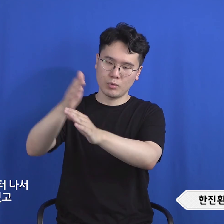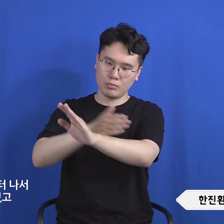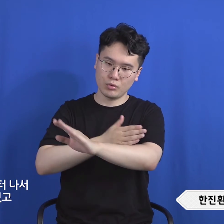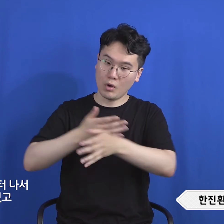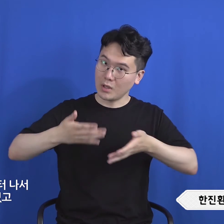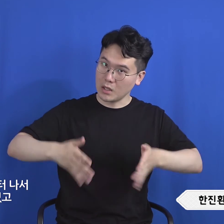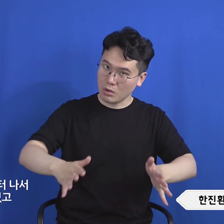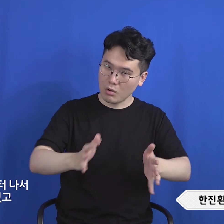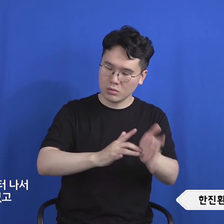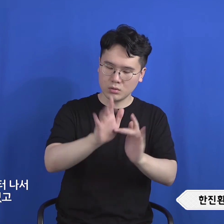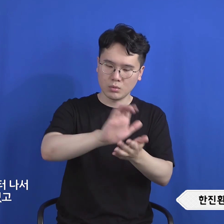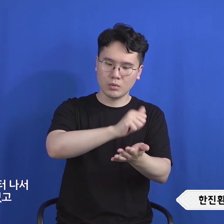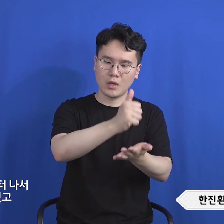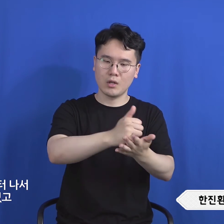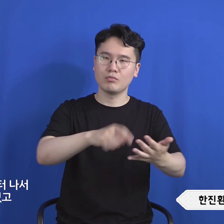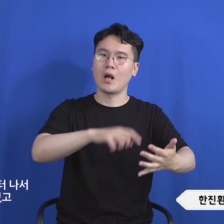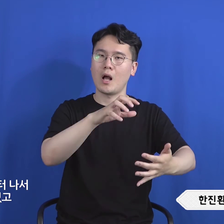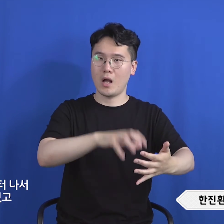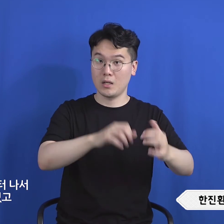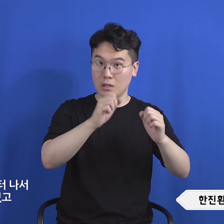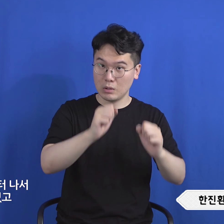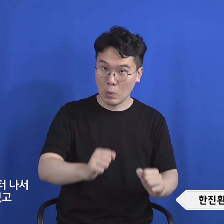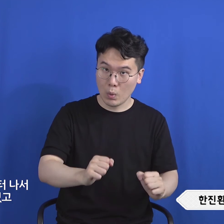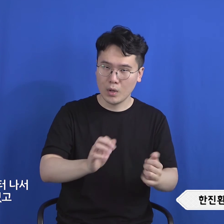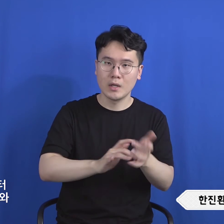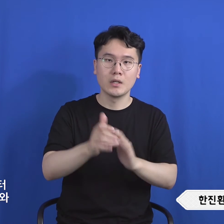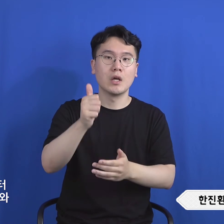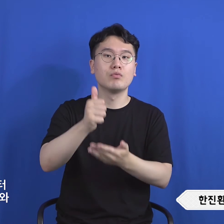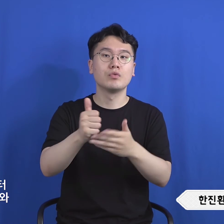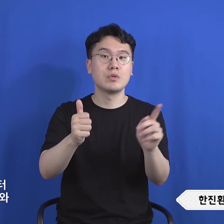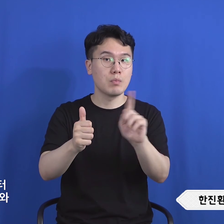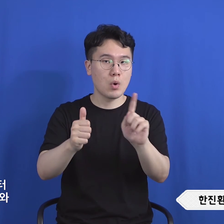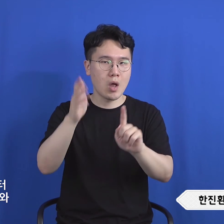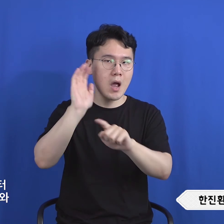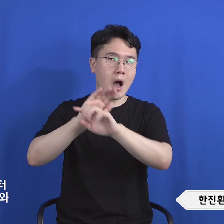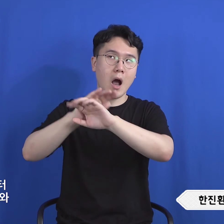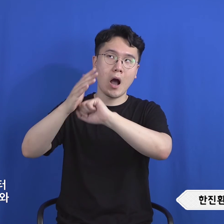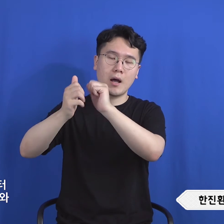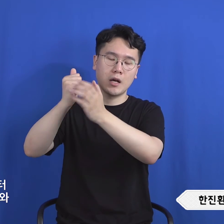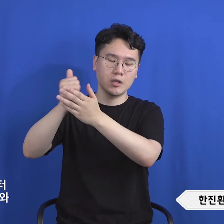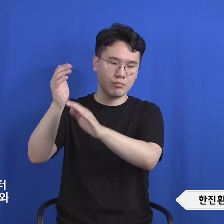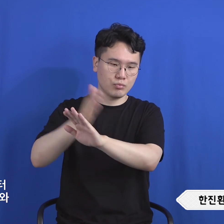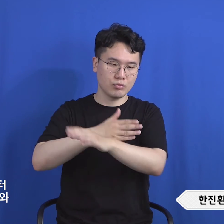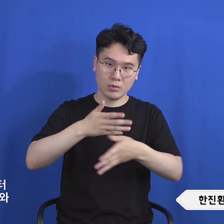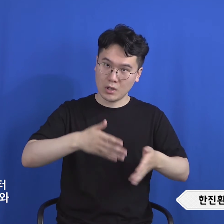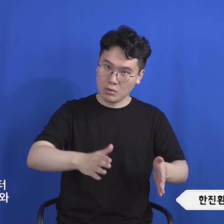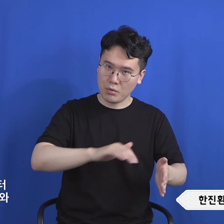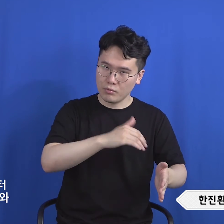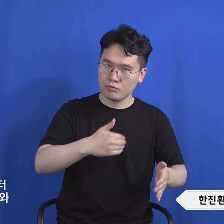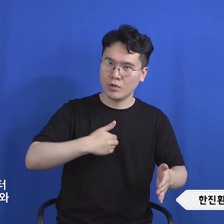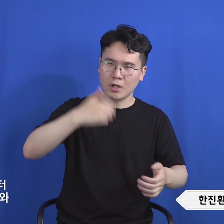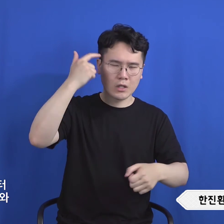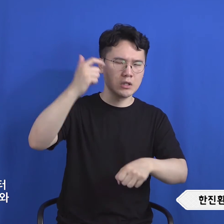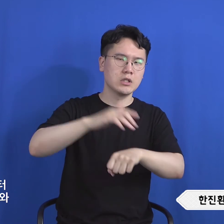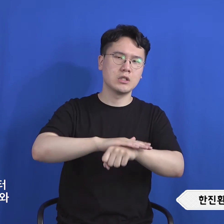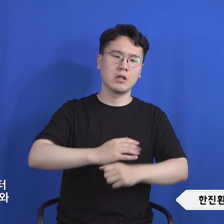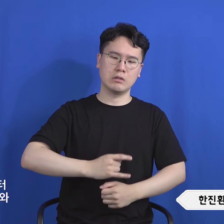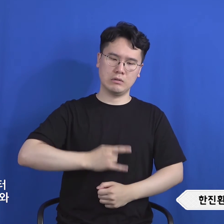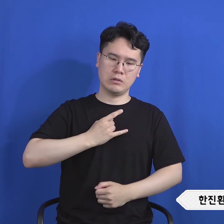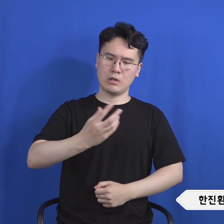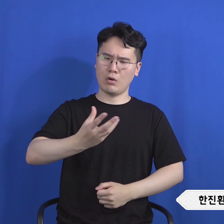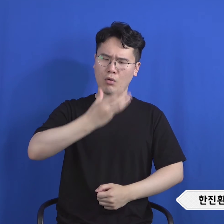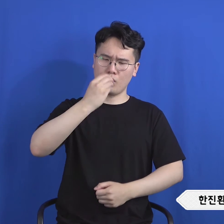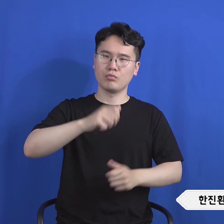하나님으로부터 나서 그리스도 예수 안에 있고 예수는 하나님으로부터 나와서 우리에게 지혜와 의로움과